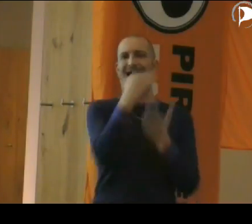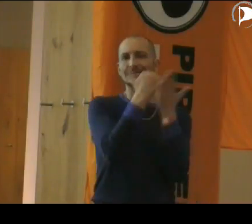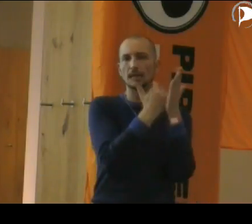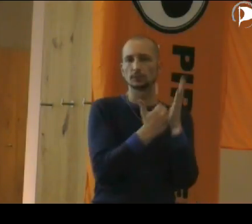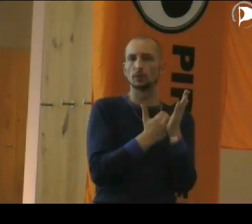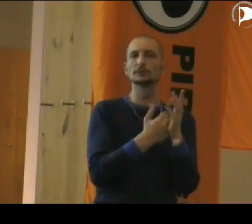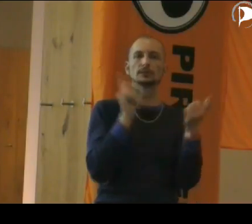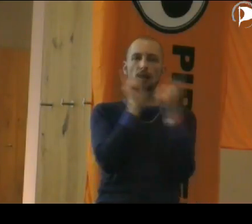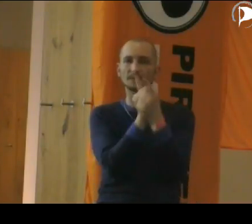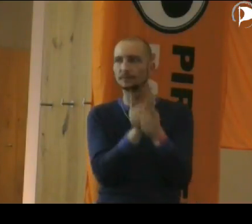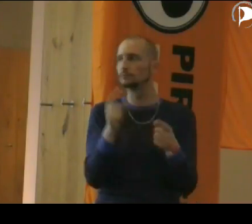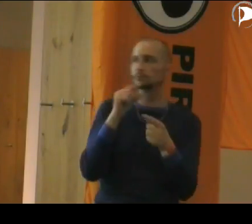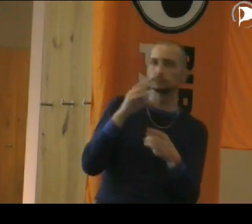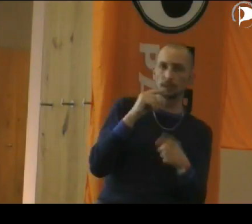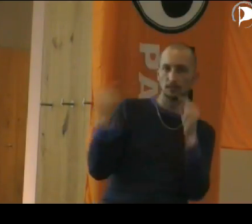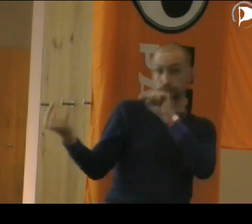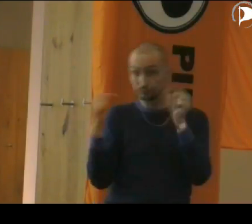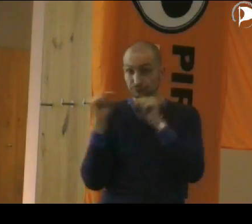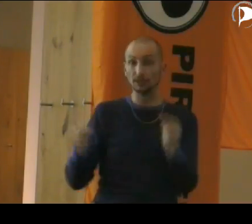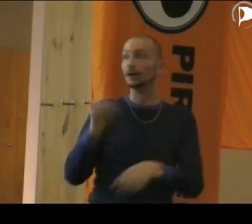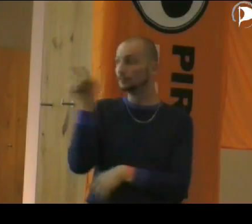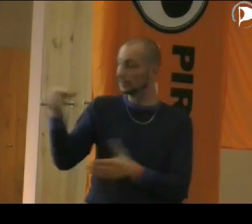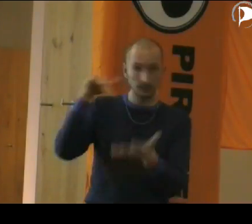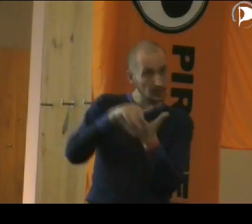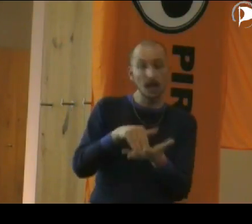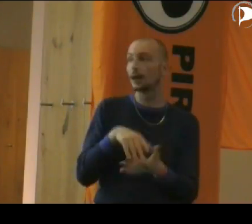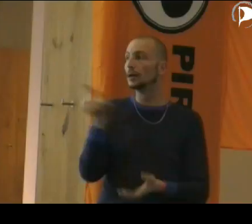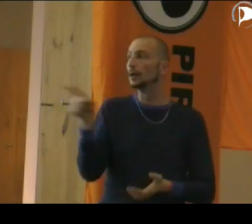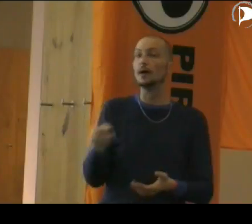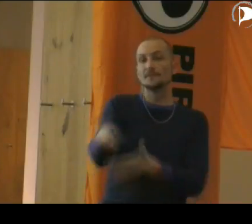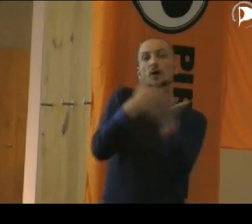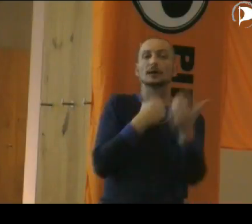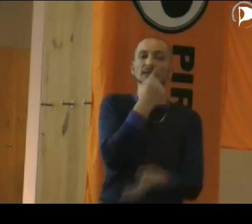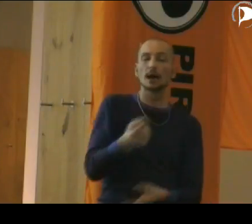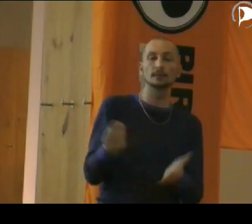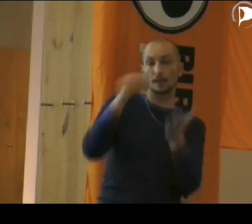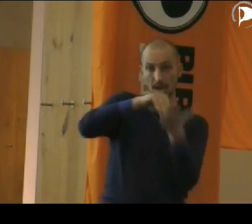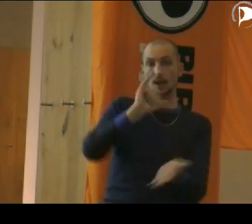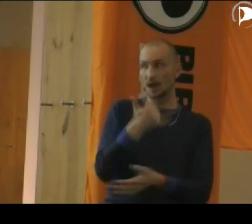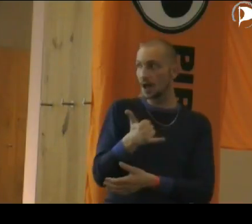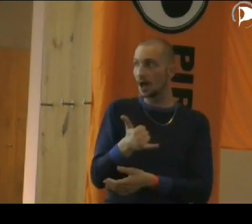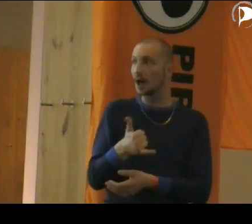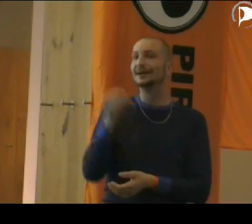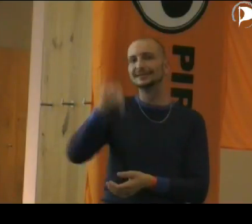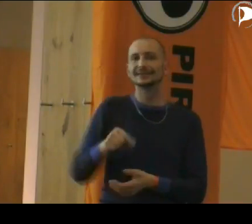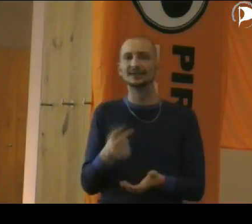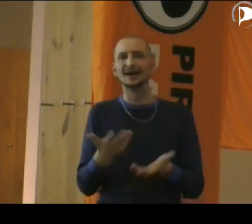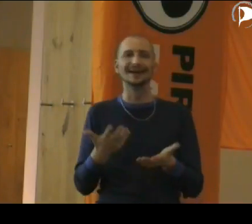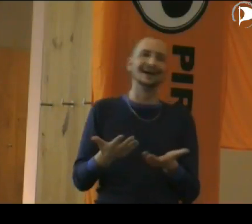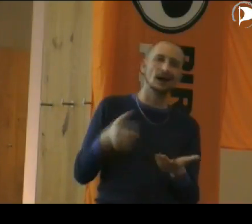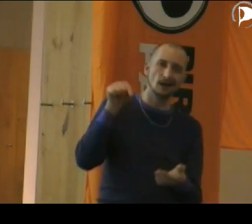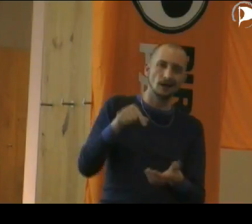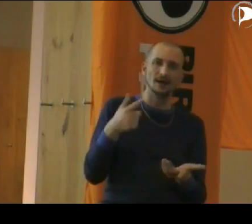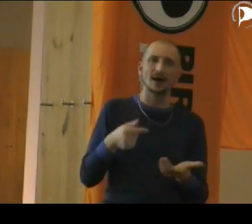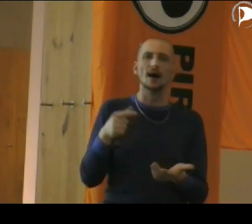unerwähnt da war es auch nicht da produzieren das ist eine so waren die darstellerinnen auch auch zusammen